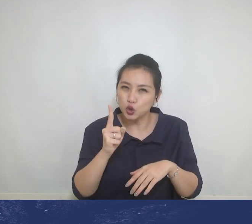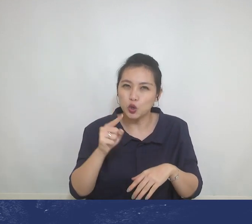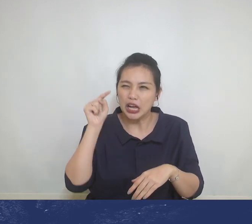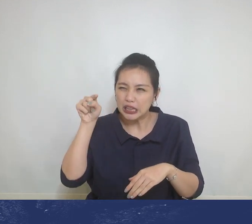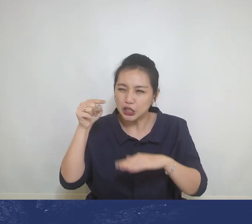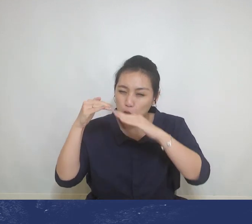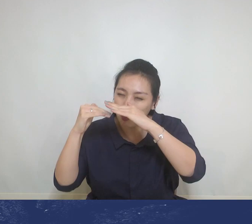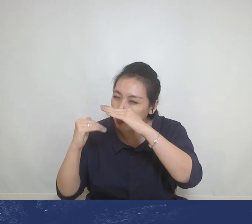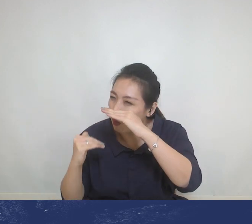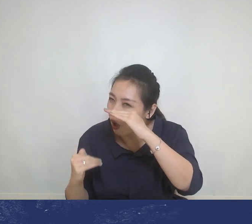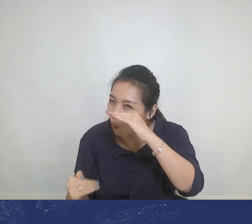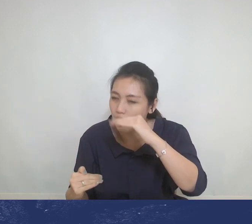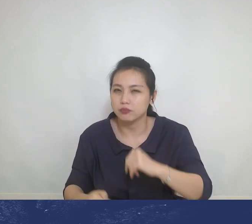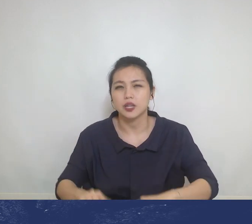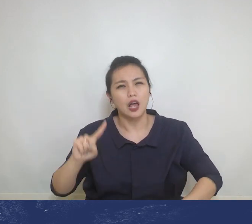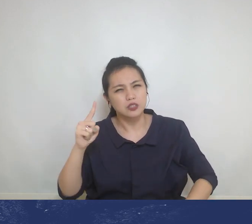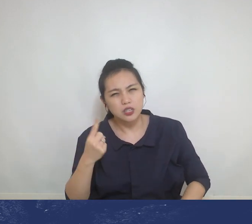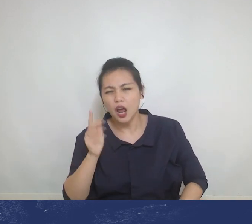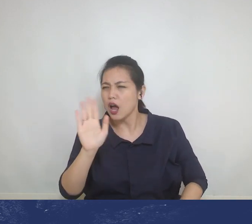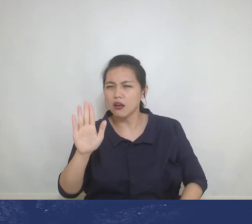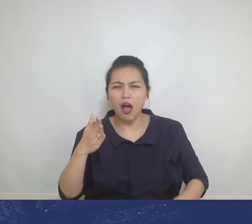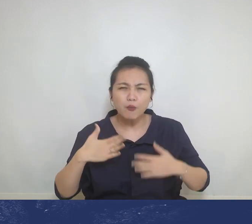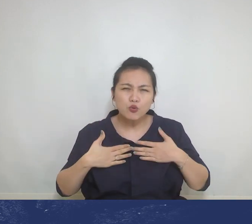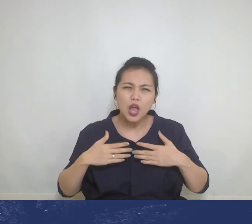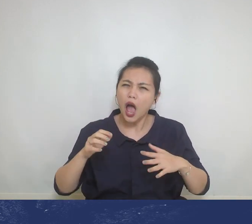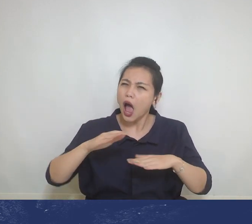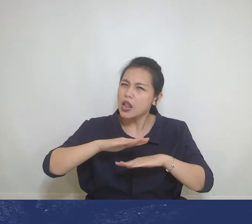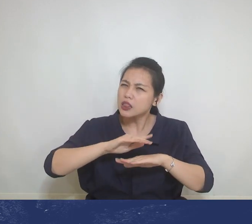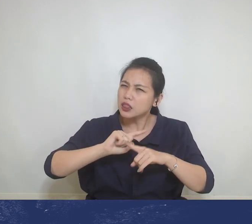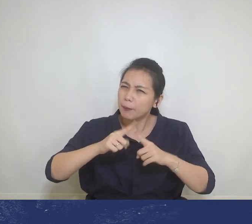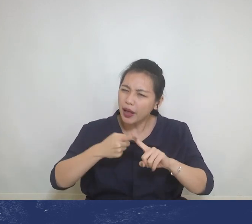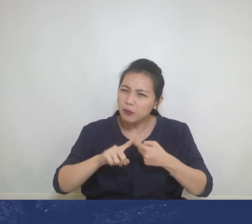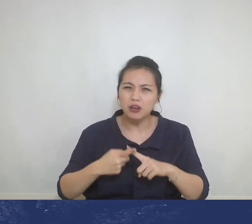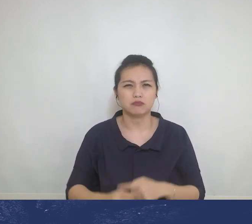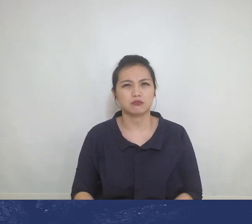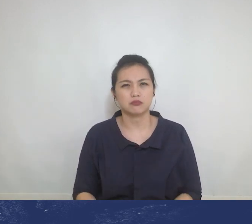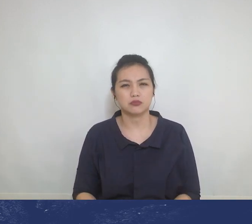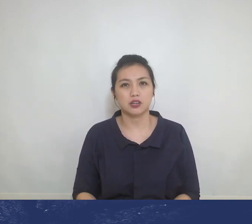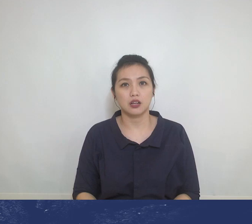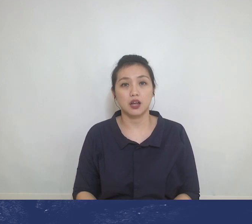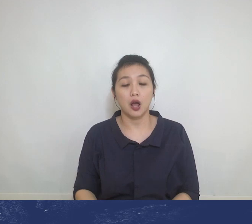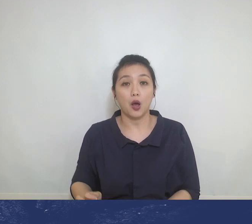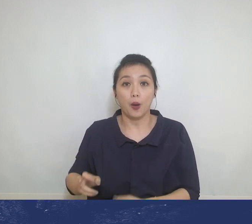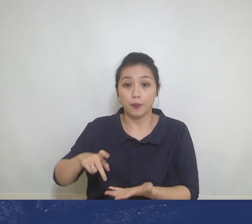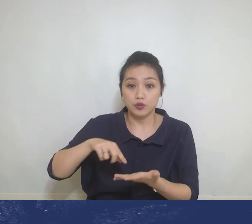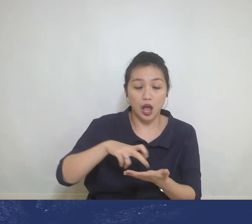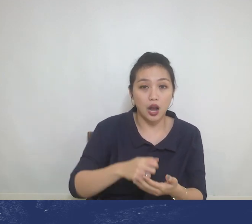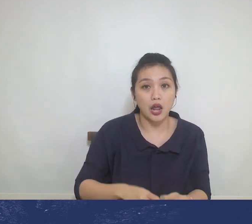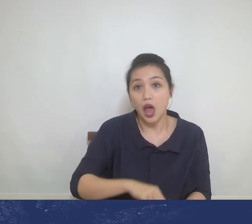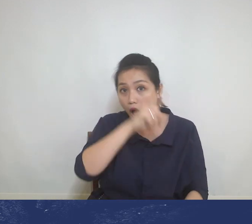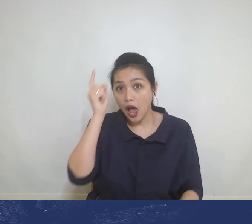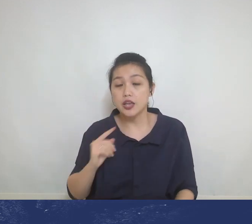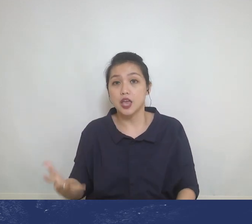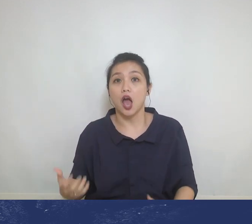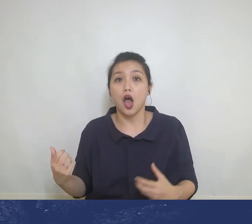saya percaya ini benar-benar dia down sendirian, enggak punya teman. Dia lo pergi itu dia tuh pergi cuman bawa tongkatnya, enggak bawa